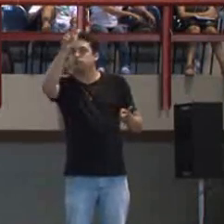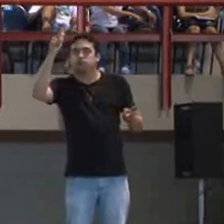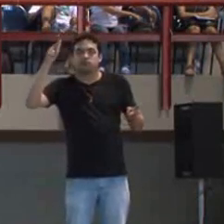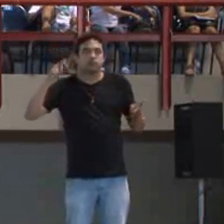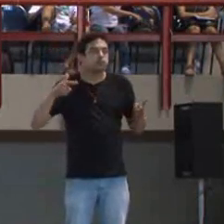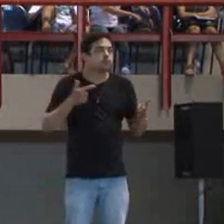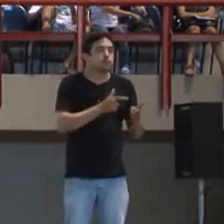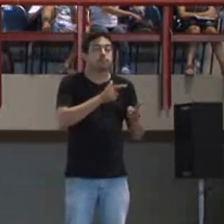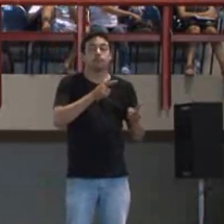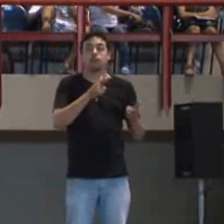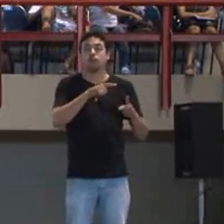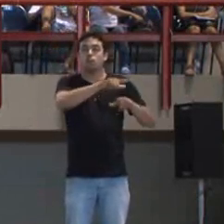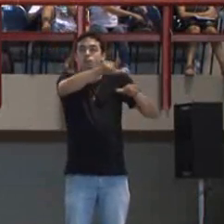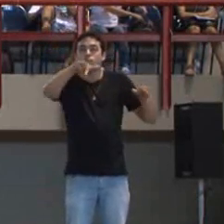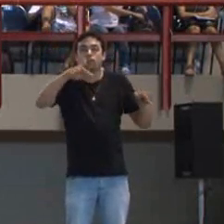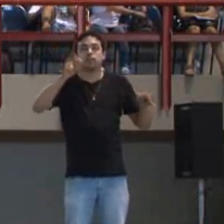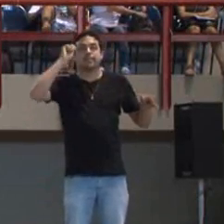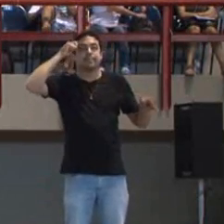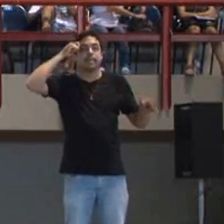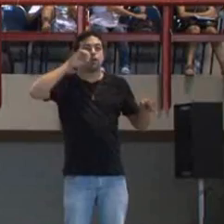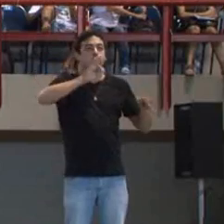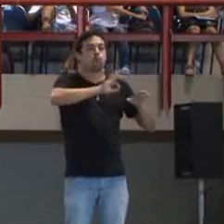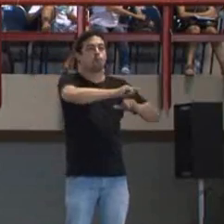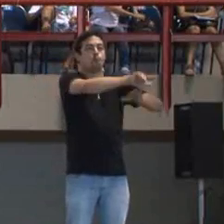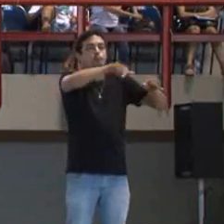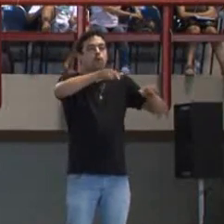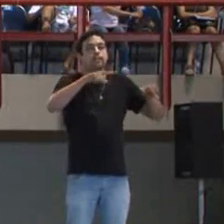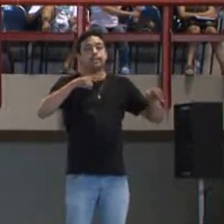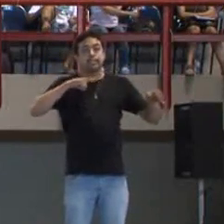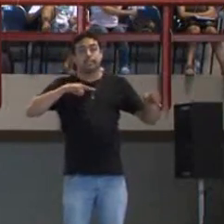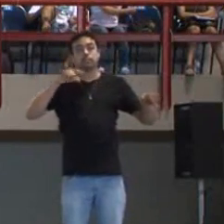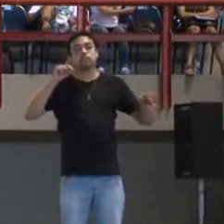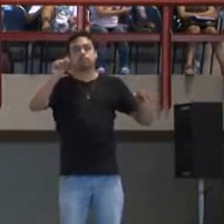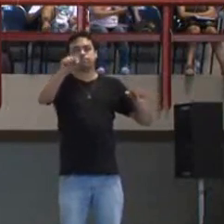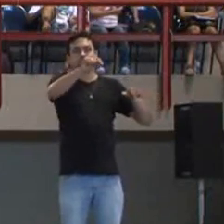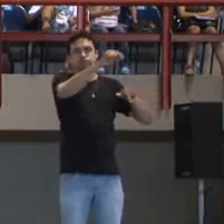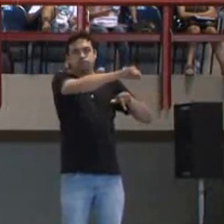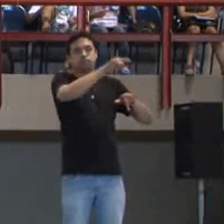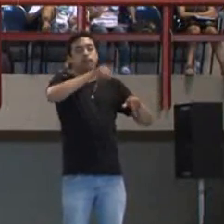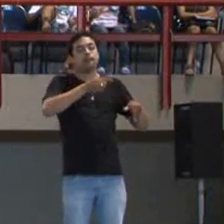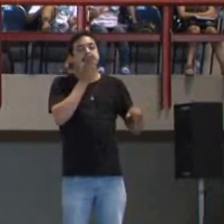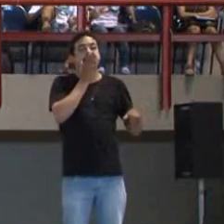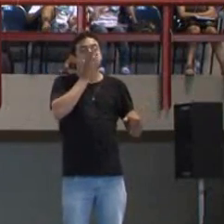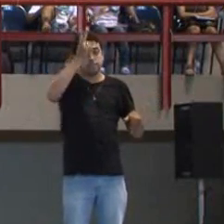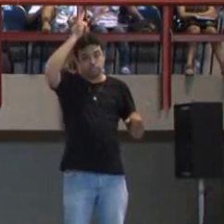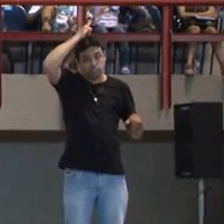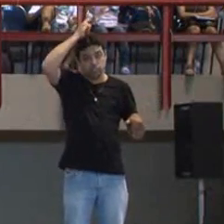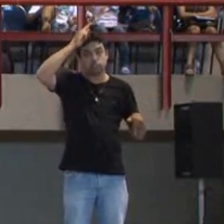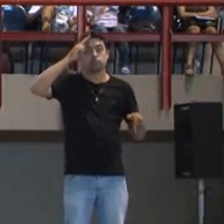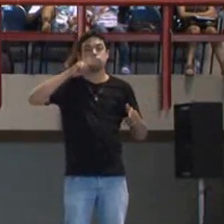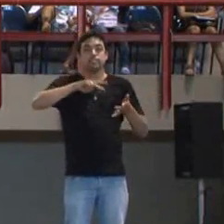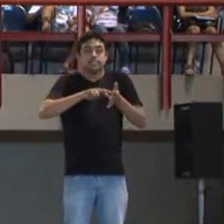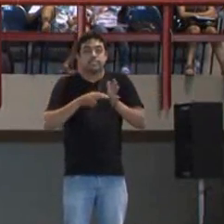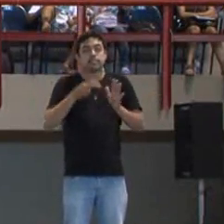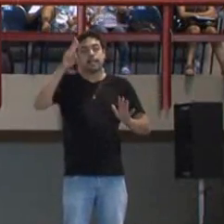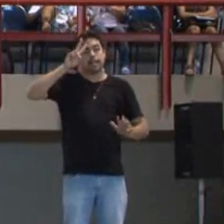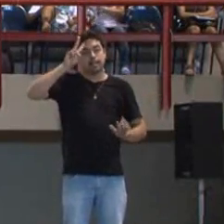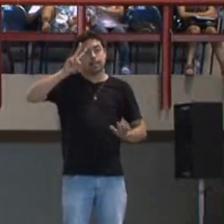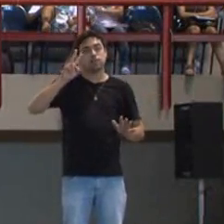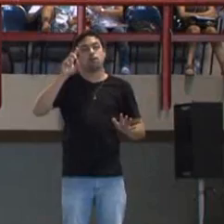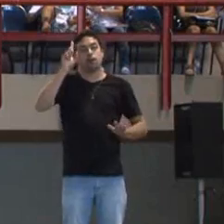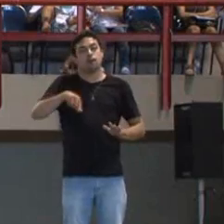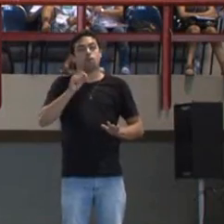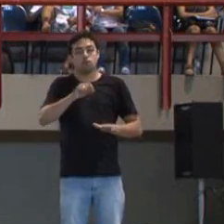muito a presença do negro. Quem tem muito ali é o índio. Então, sempre lembrem,